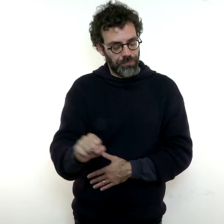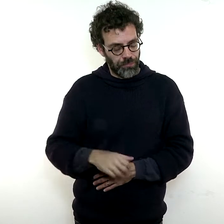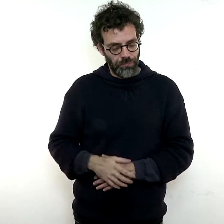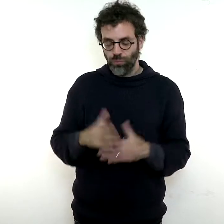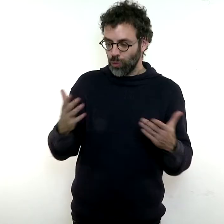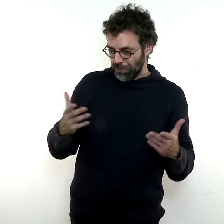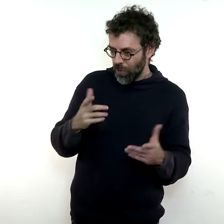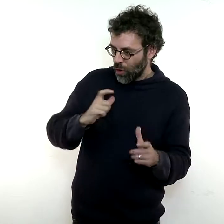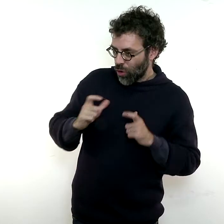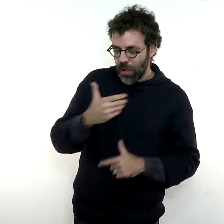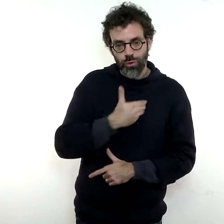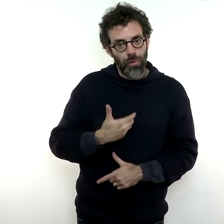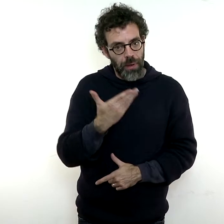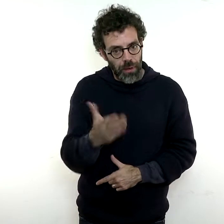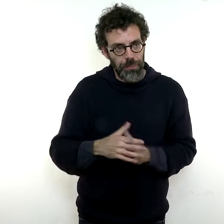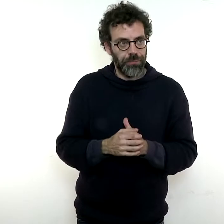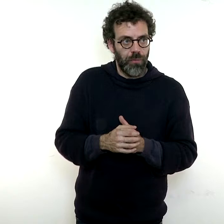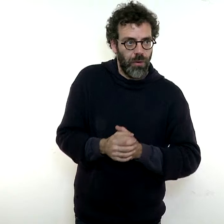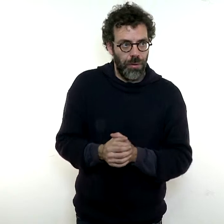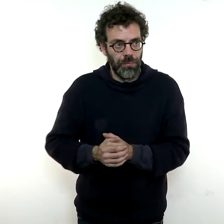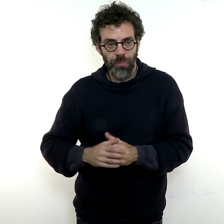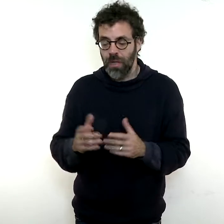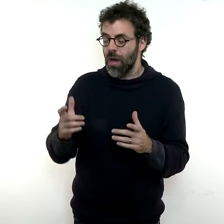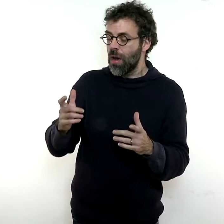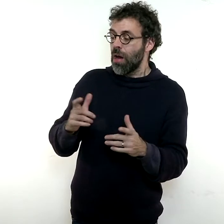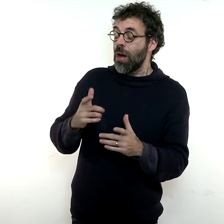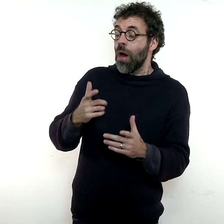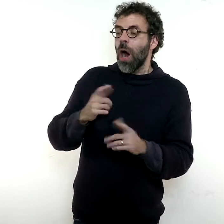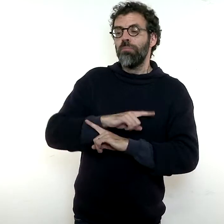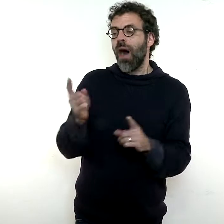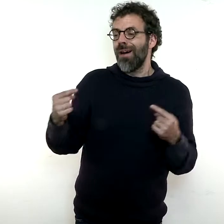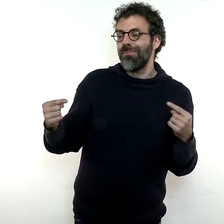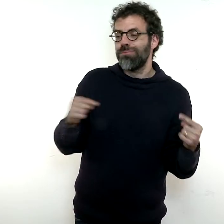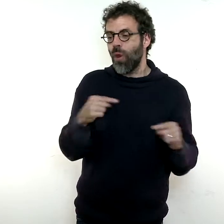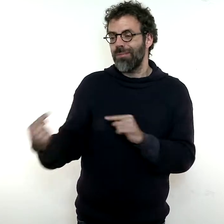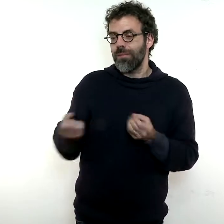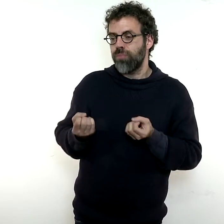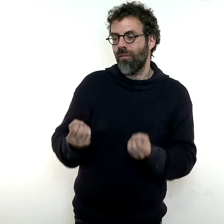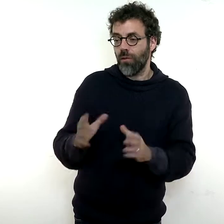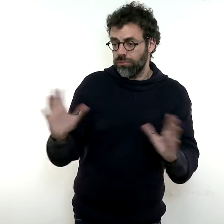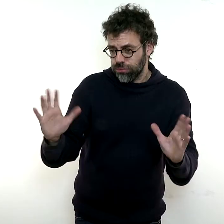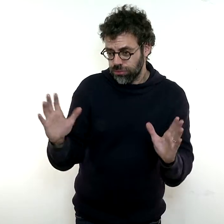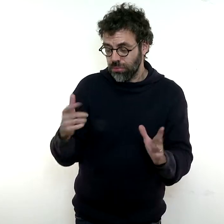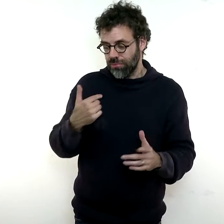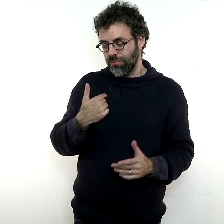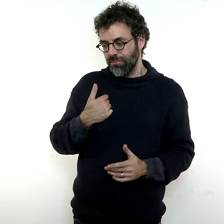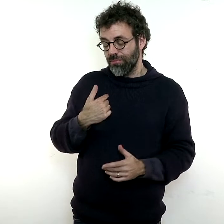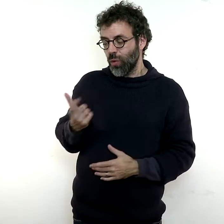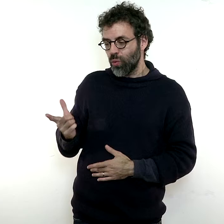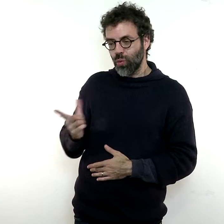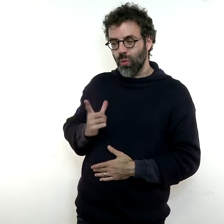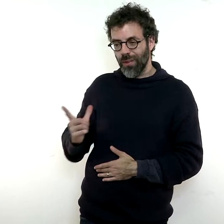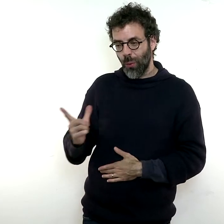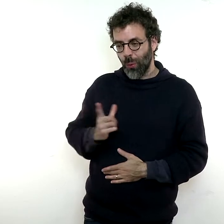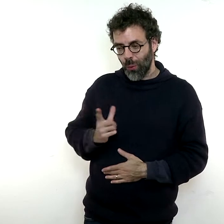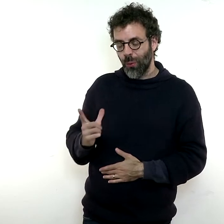de polémique. Si on a pris la parole avec Maud Watkin et moi-même, c'est simplement pour dire qu'effectivement, on a quand même